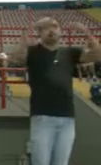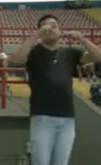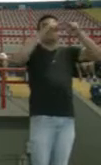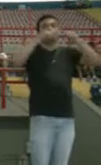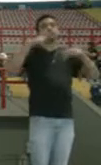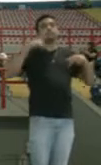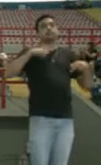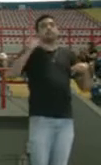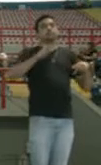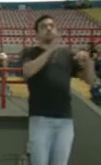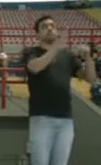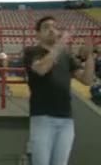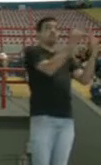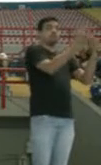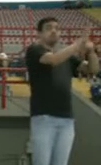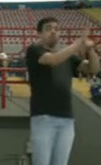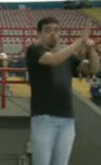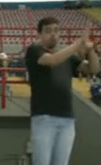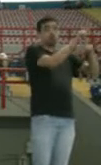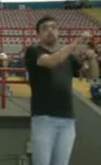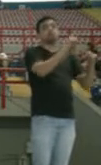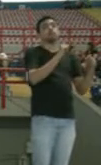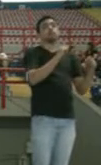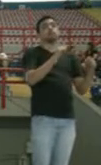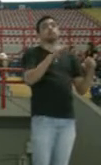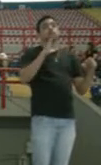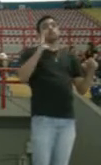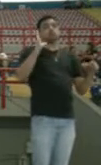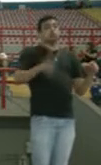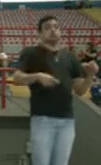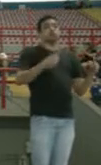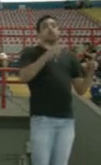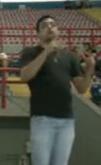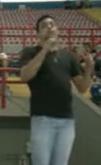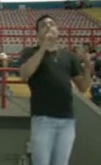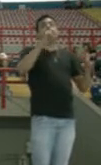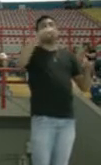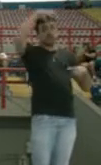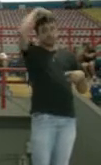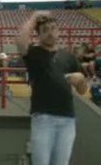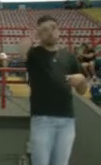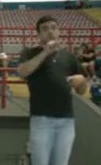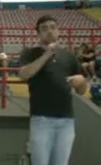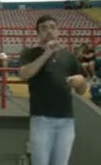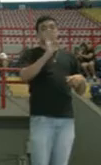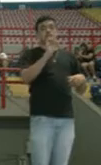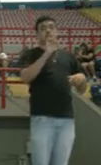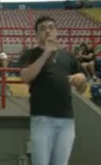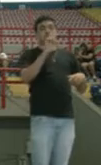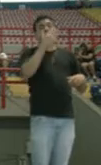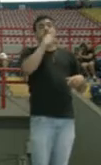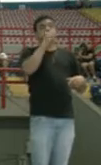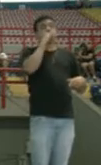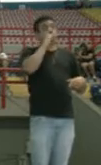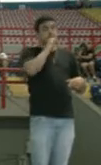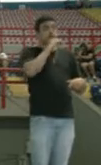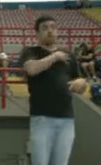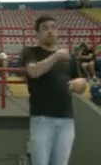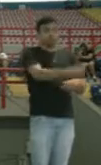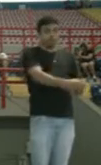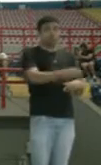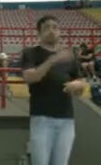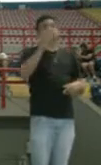criando um atrito com a burguesia. A burguesia acaba entrando em conflito com essa dinastia Stuart, pai e filho,